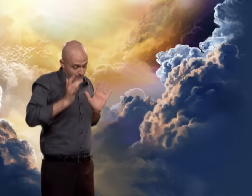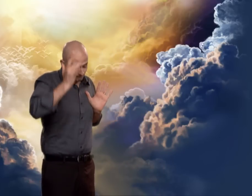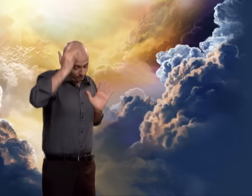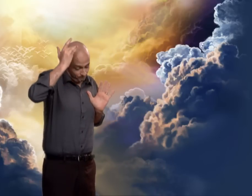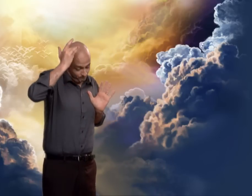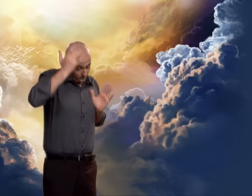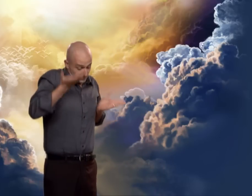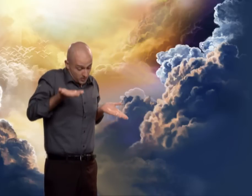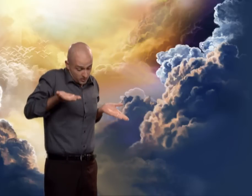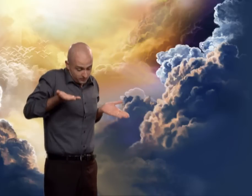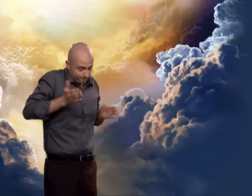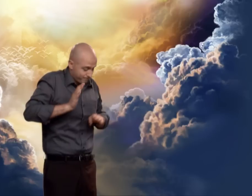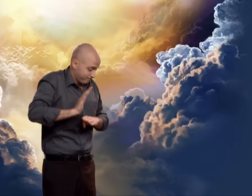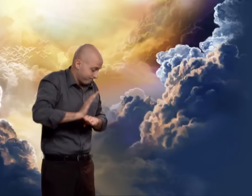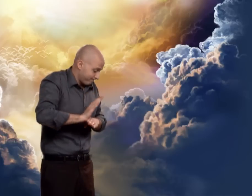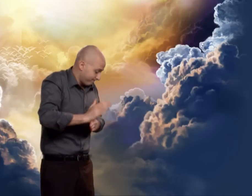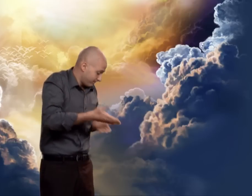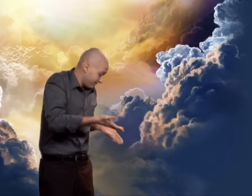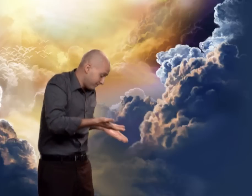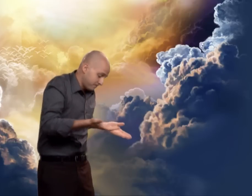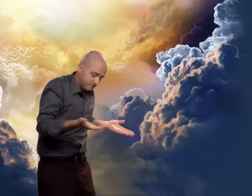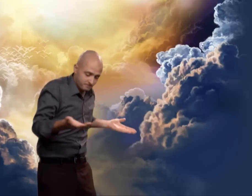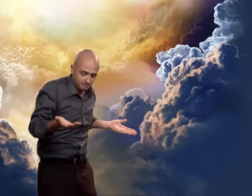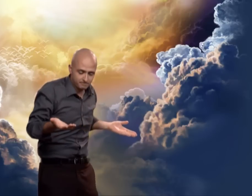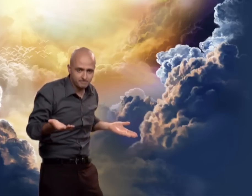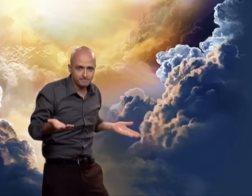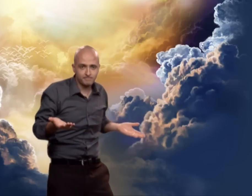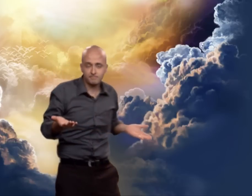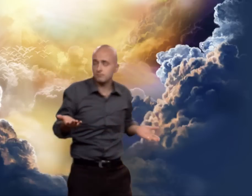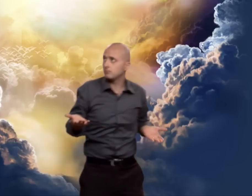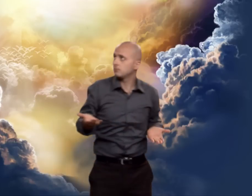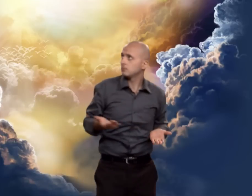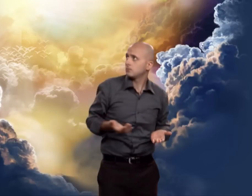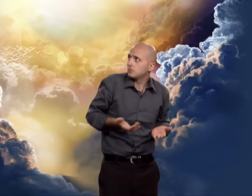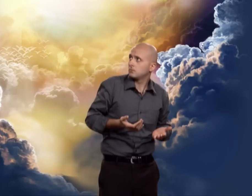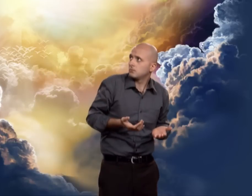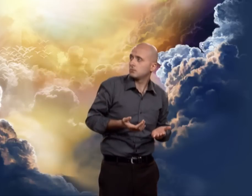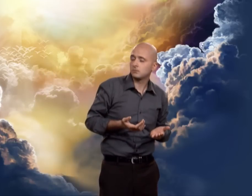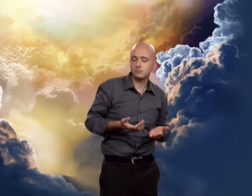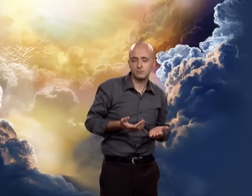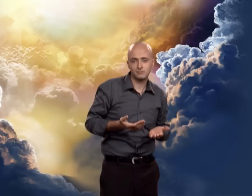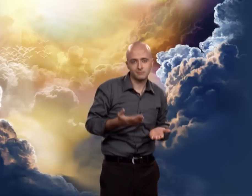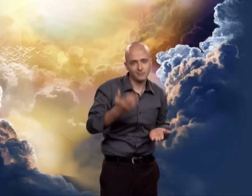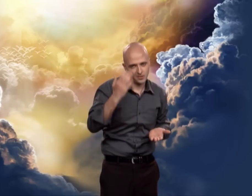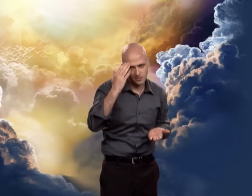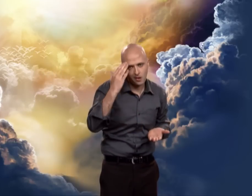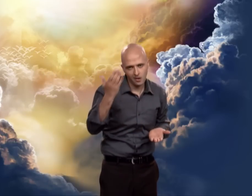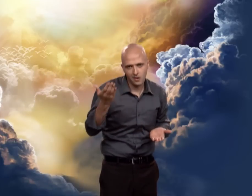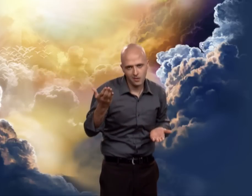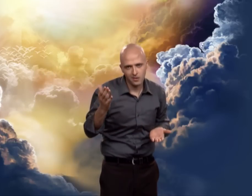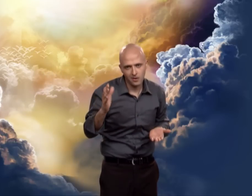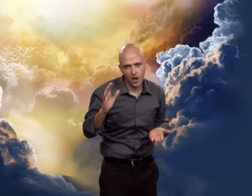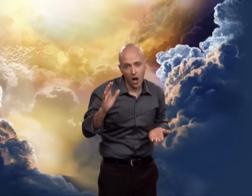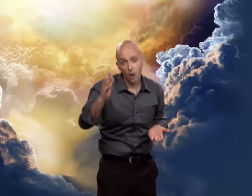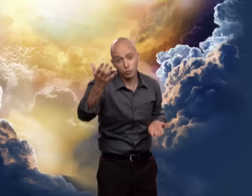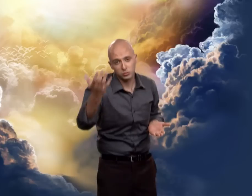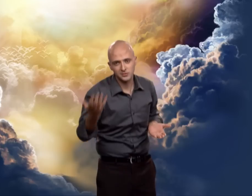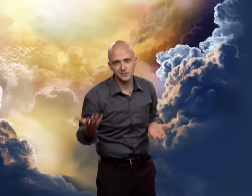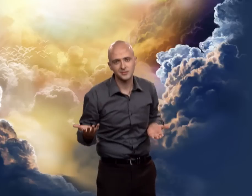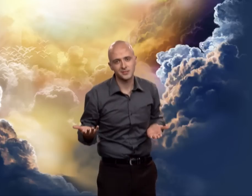desapontamentos e angústias da vida? Quão revoltante é a crença de que logo que o fôlego deixa o corpo, a alma do perdido é entregue às